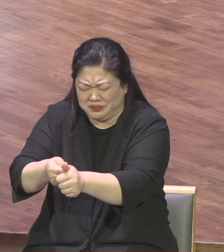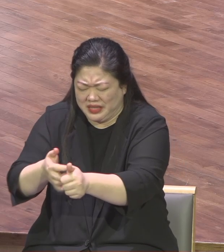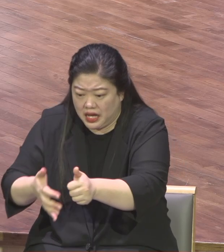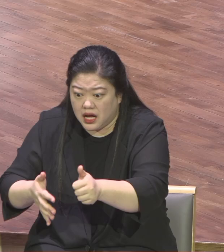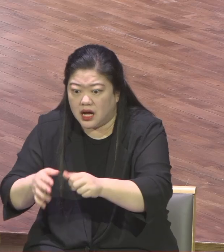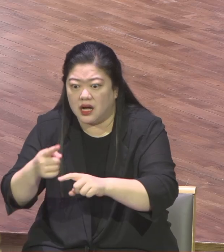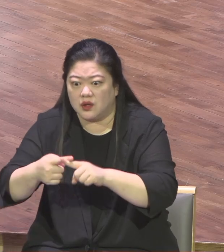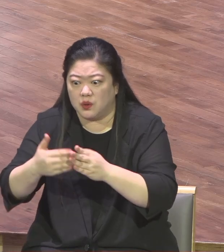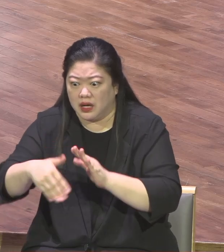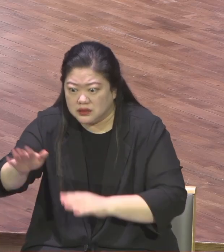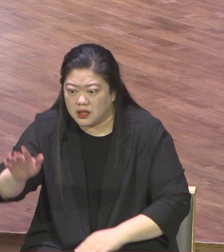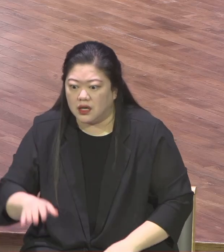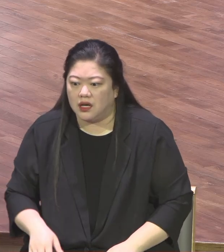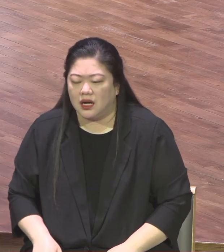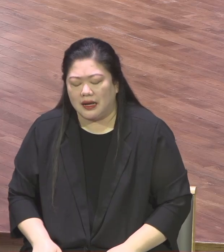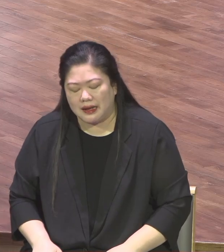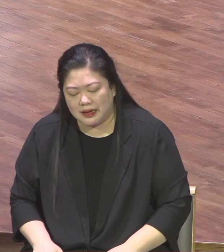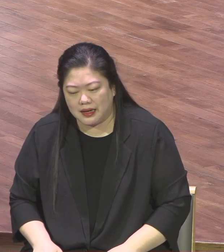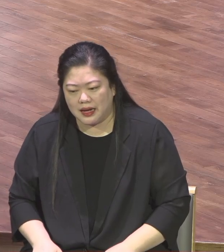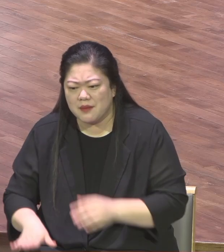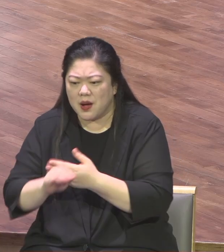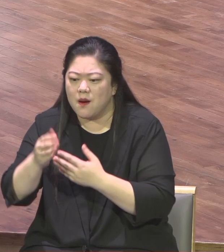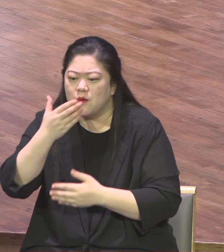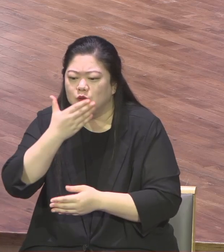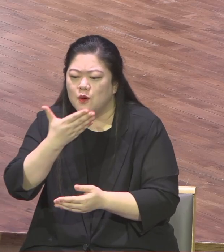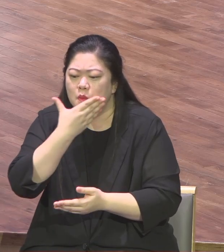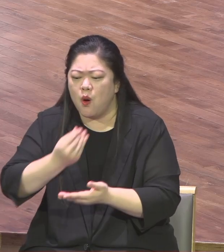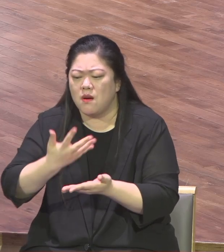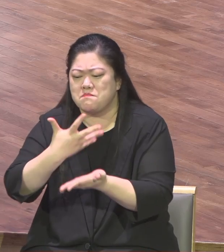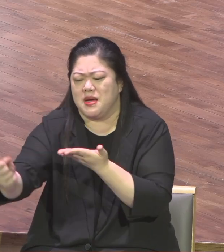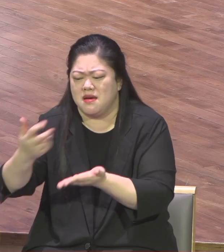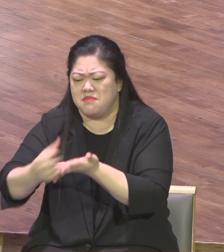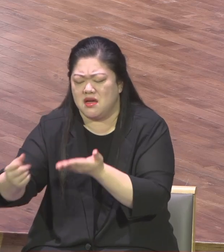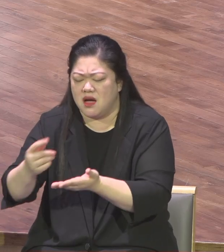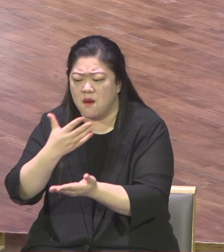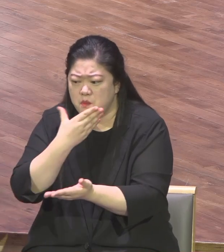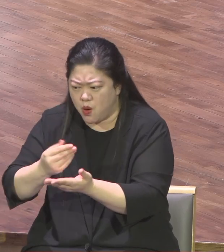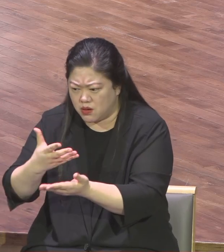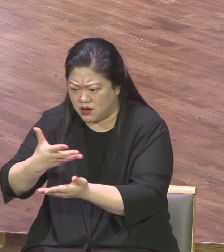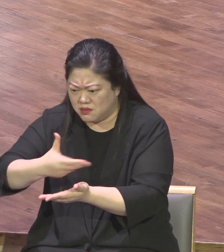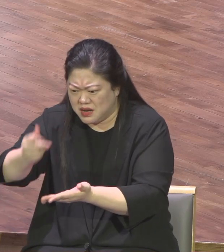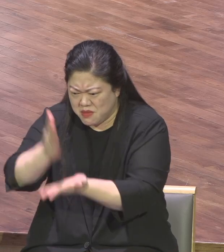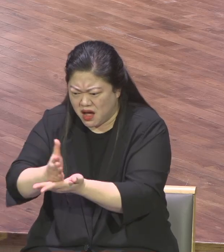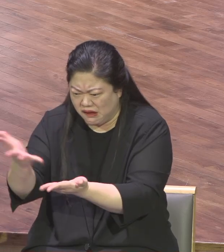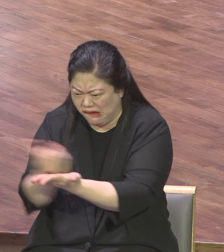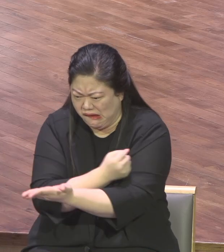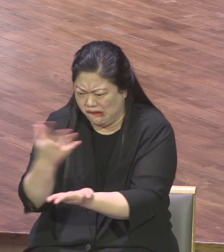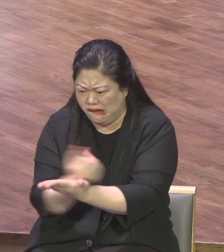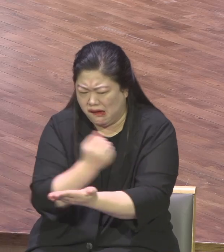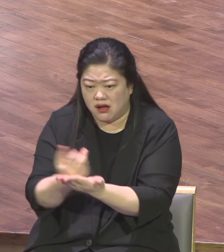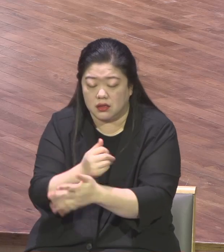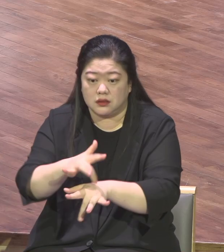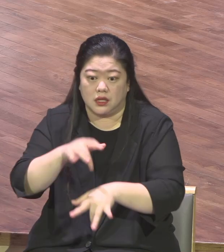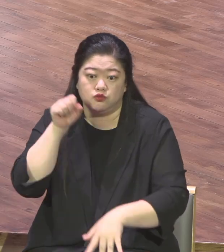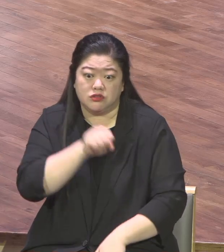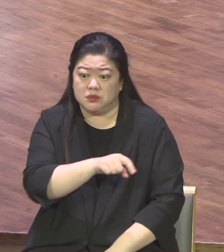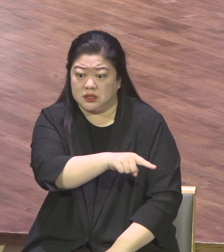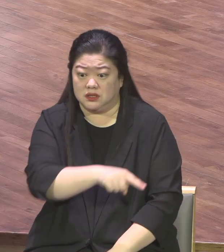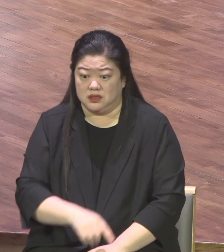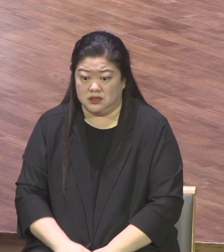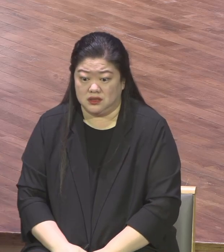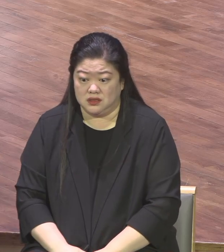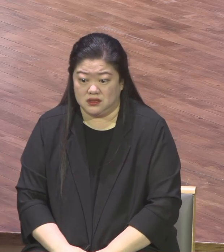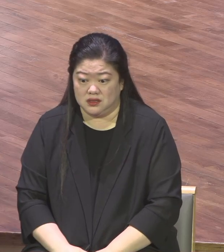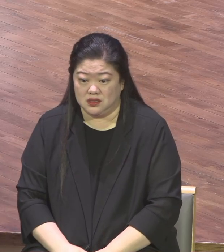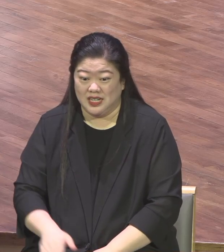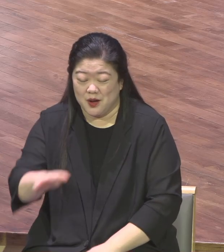만들어요. 다른 사람과 비교하다가 내 자신 내가 쳐다보다가 세상적인 사람 기준 가지고 살아보다가 다 속는 거예요. 다 속고